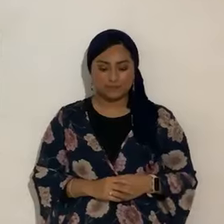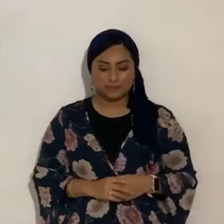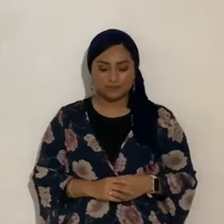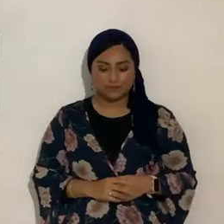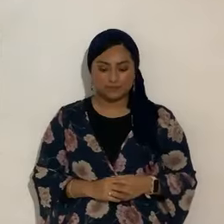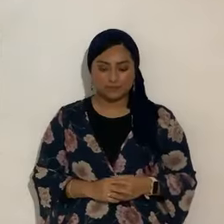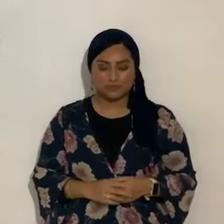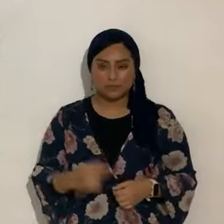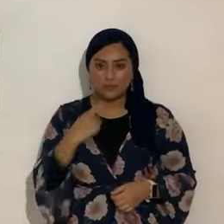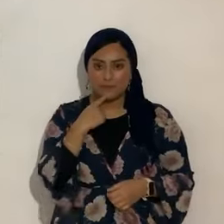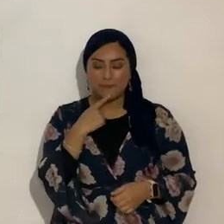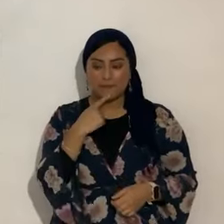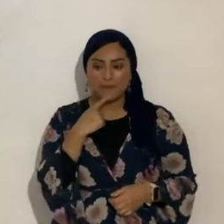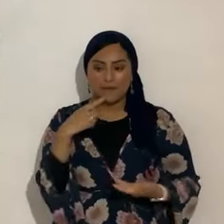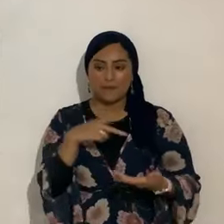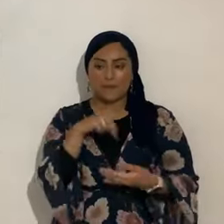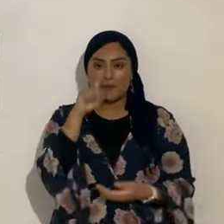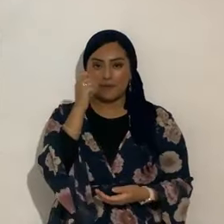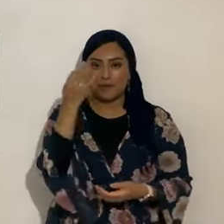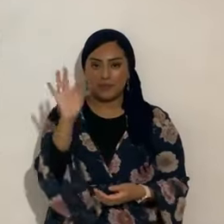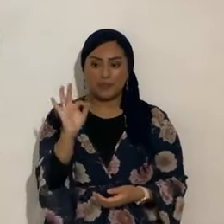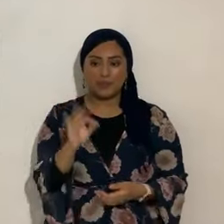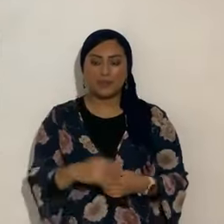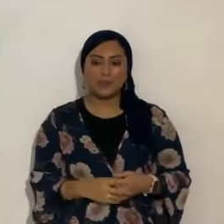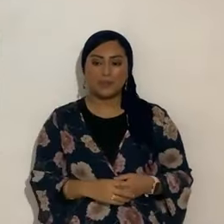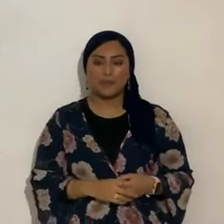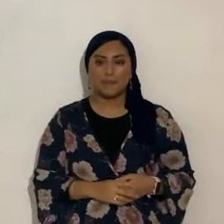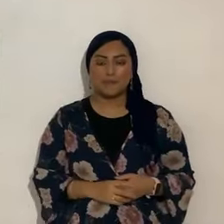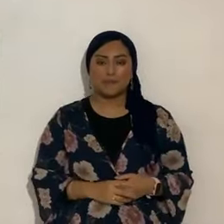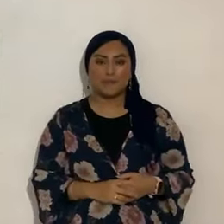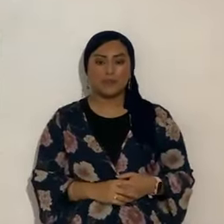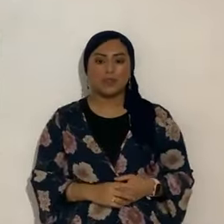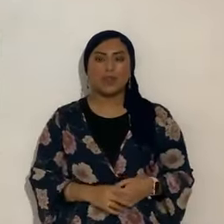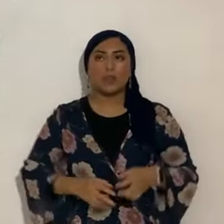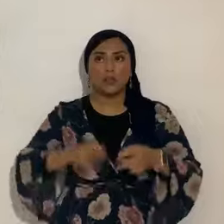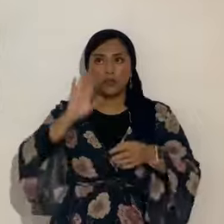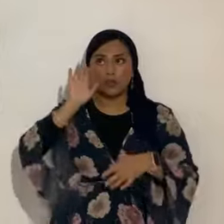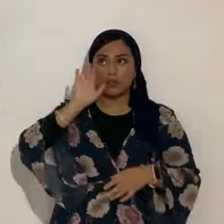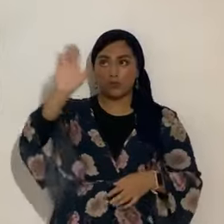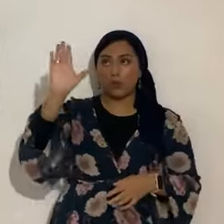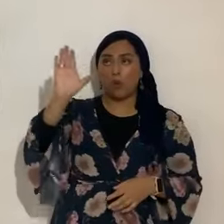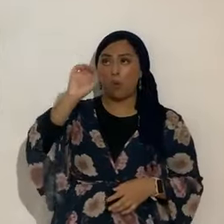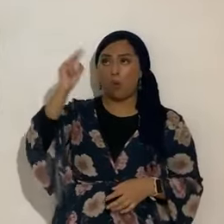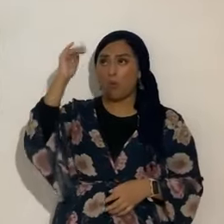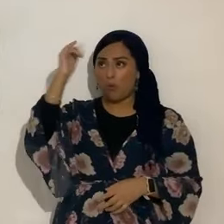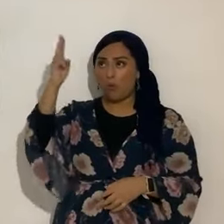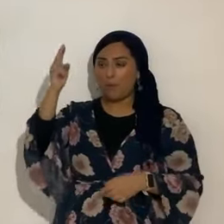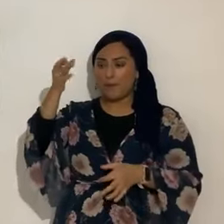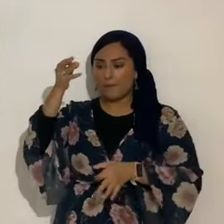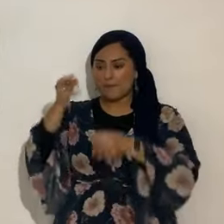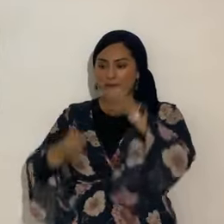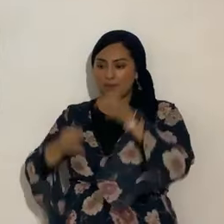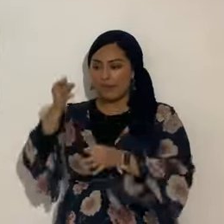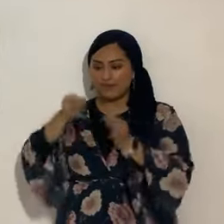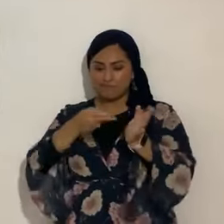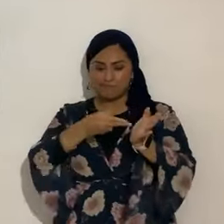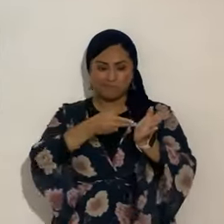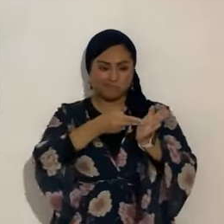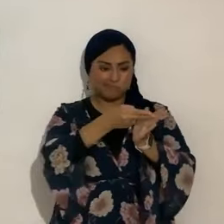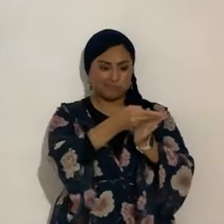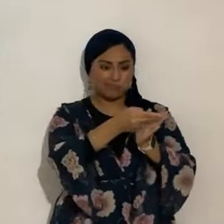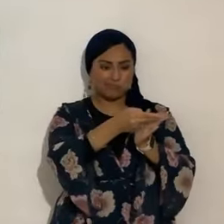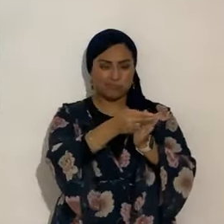bien. Dice aquí en el Salmo 119, verso 137, justo eres tú, oh Yahweh, y rectos tus